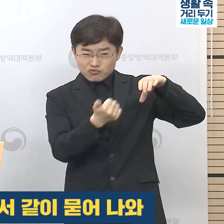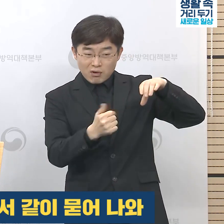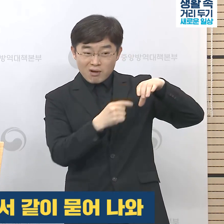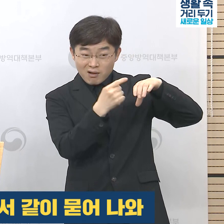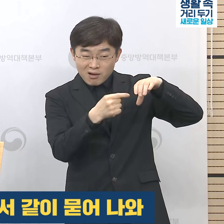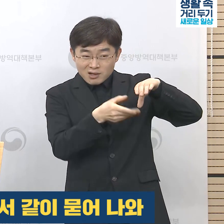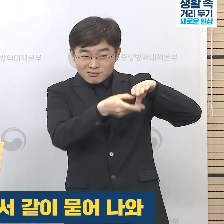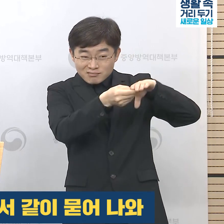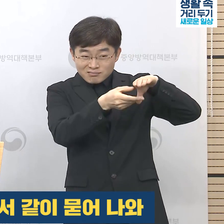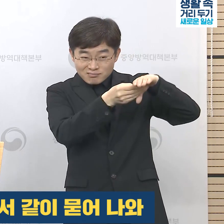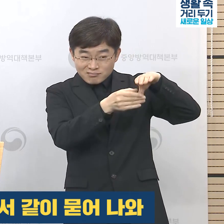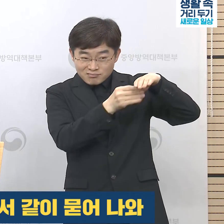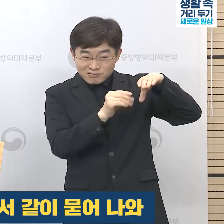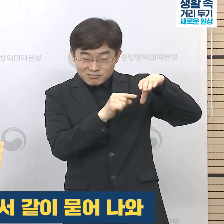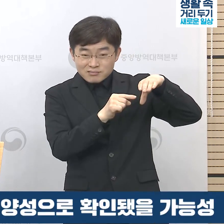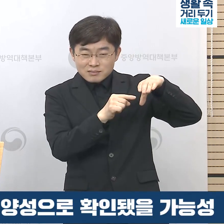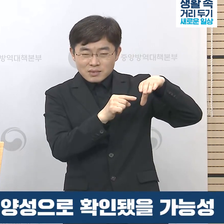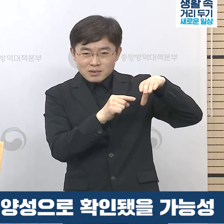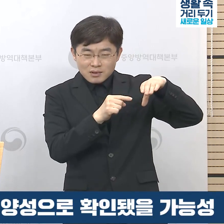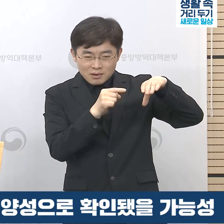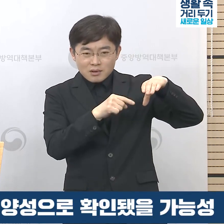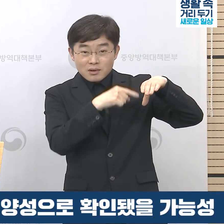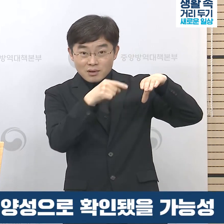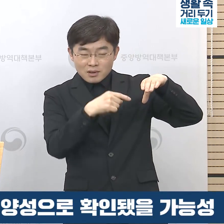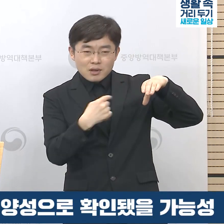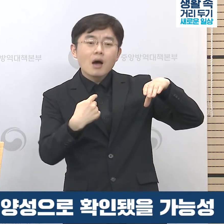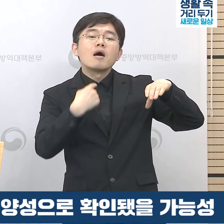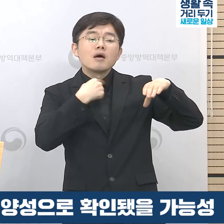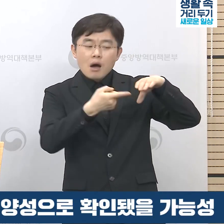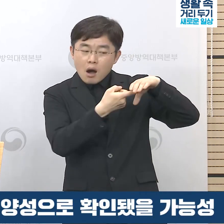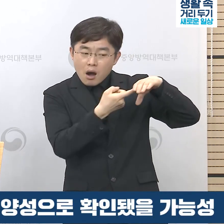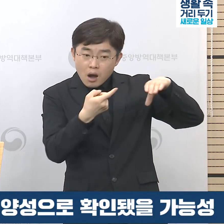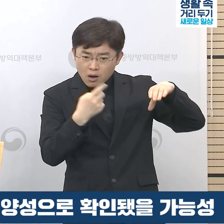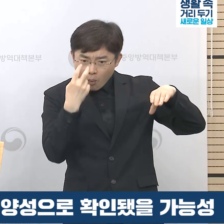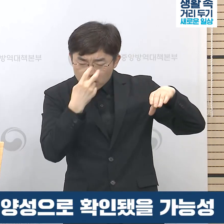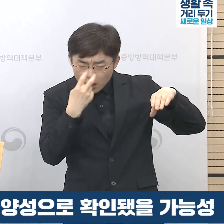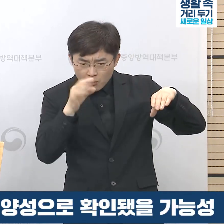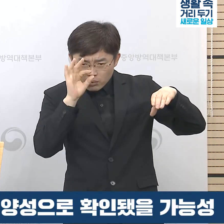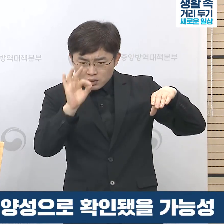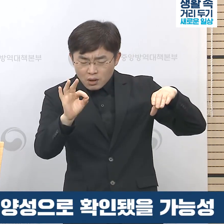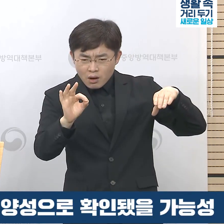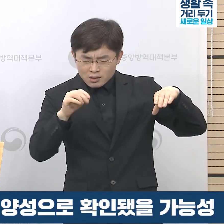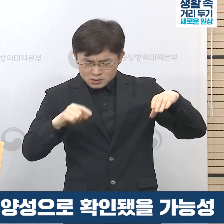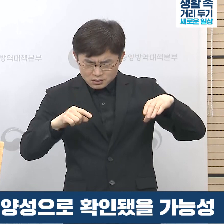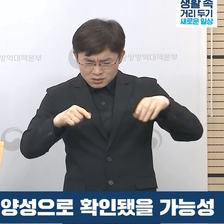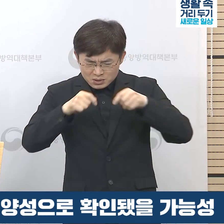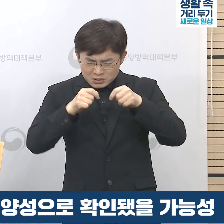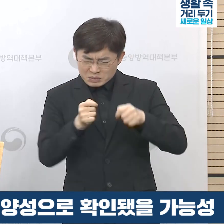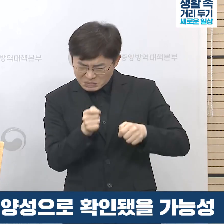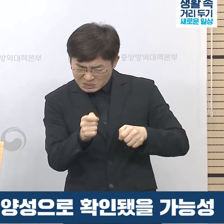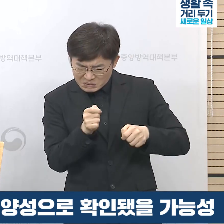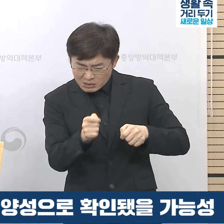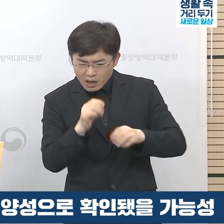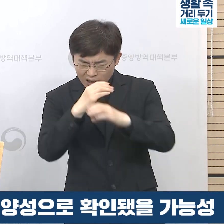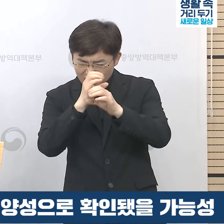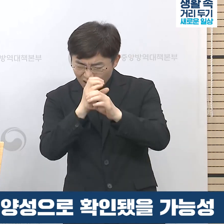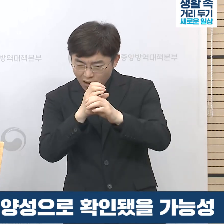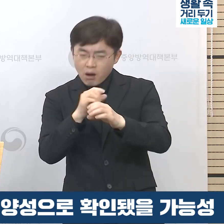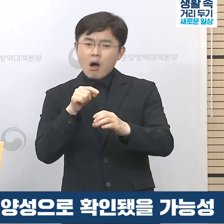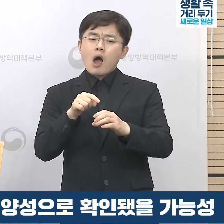탈락되면서 같이 묻어나와서 PCR이라는 민감도가 높은 검사를 통해서 양성으로 확인됐을